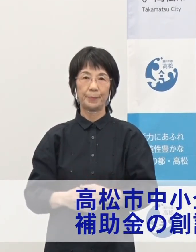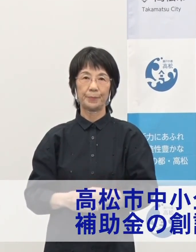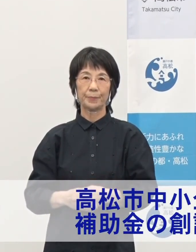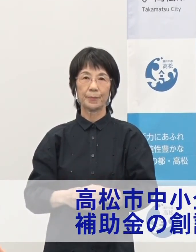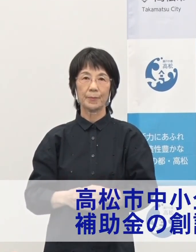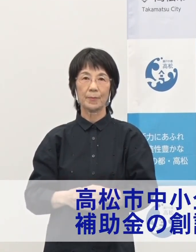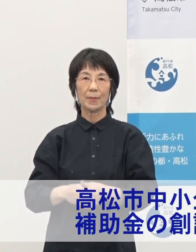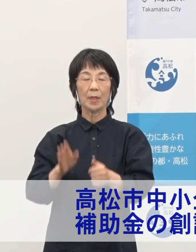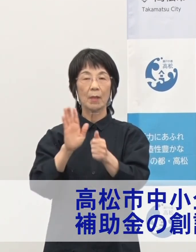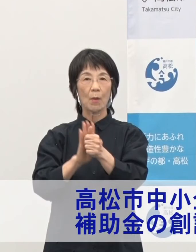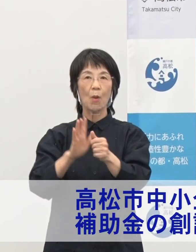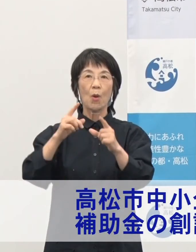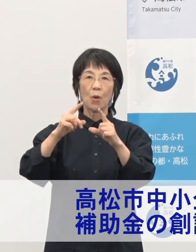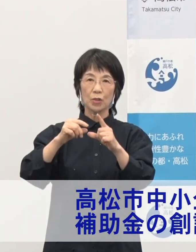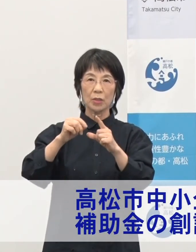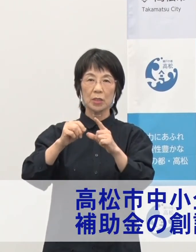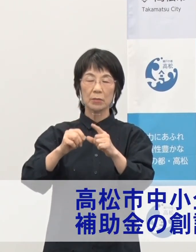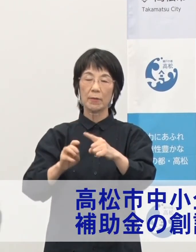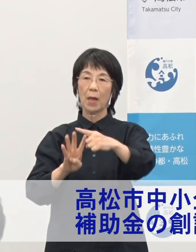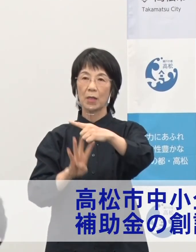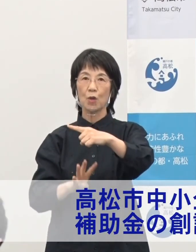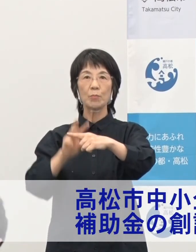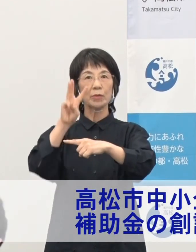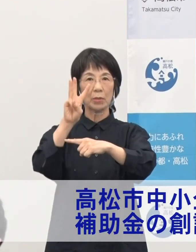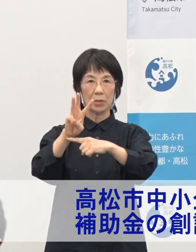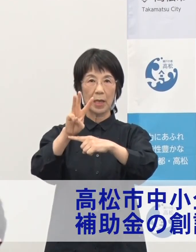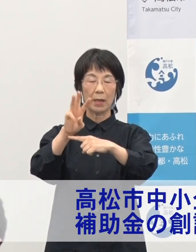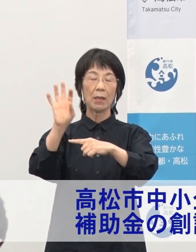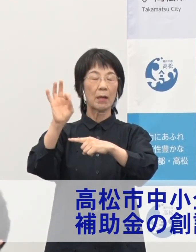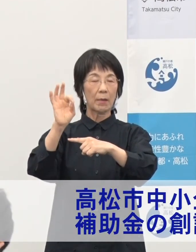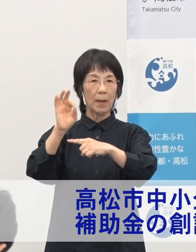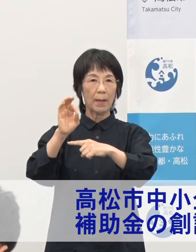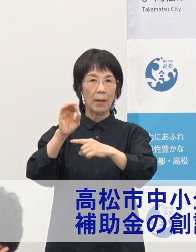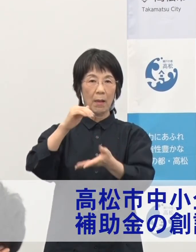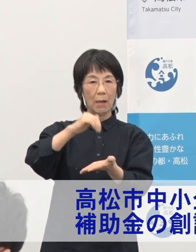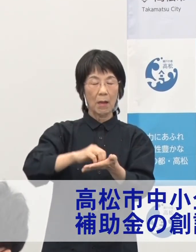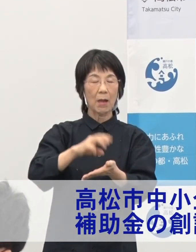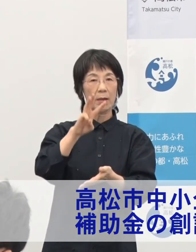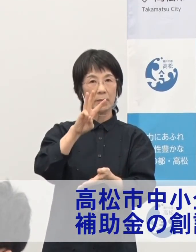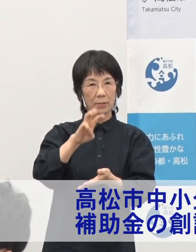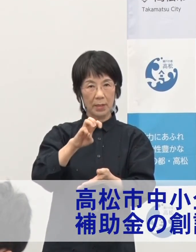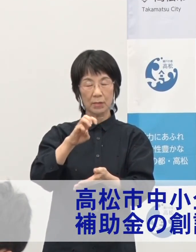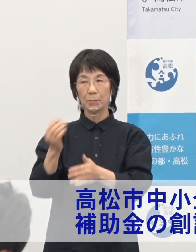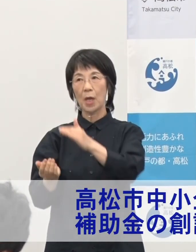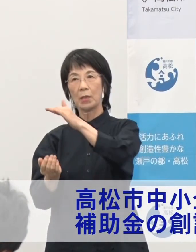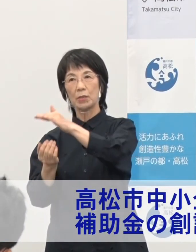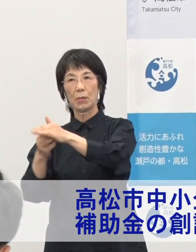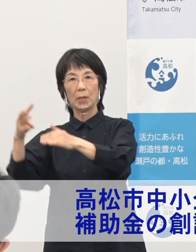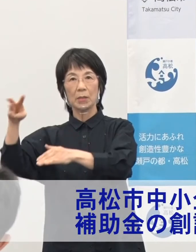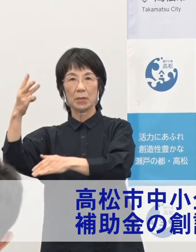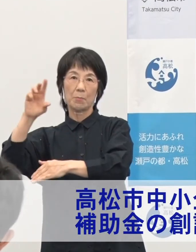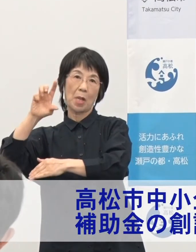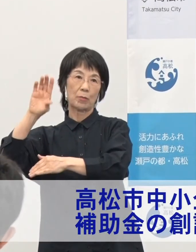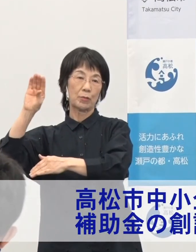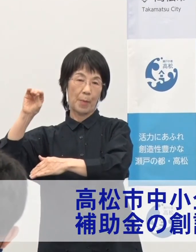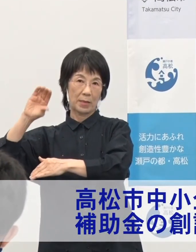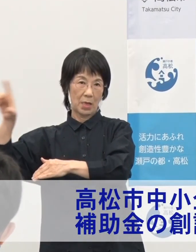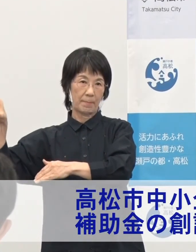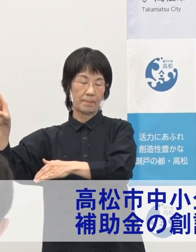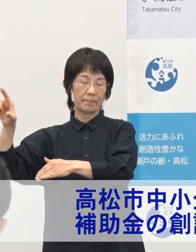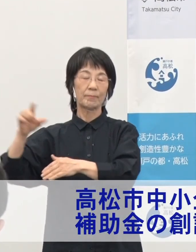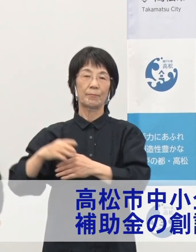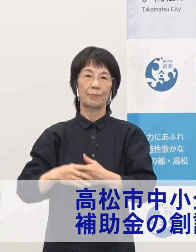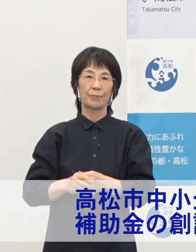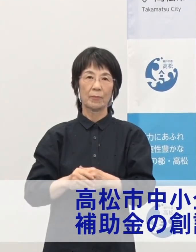補助率は補助対象経費の4分の3補助額は加減30万円から上限資産300万円といたしており